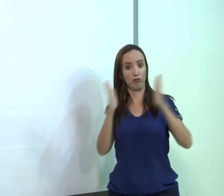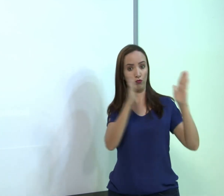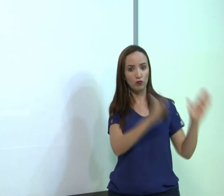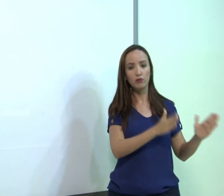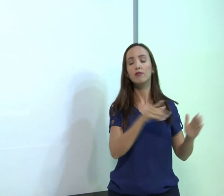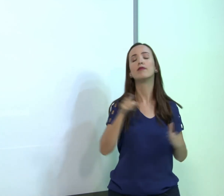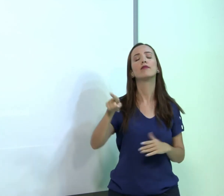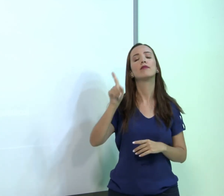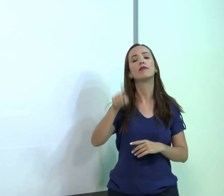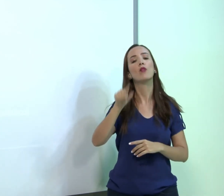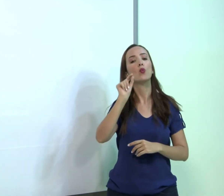Agora,